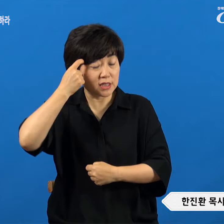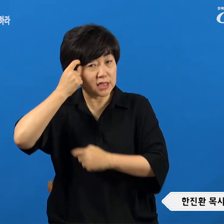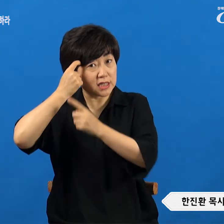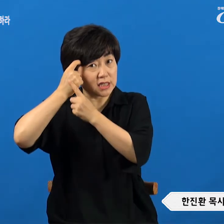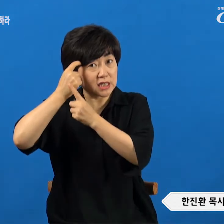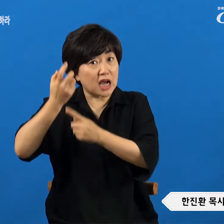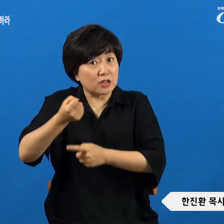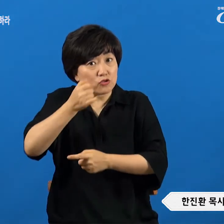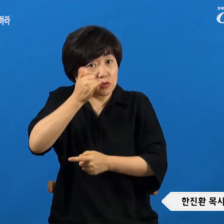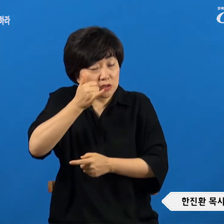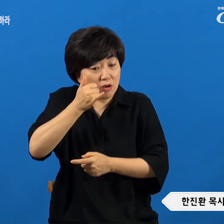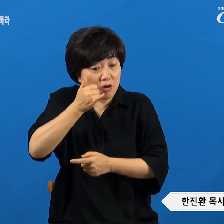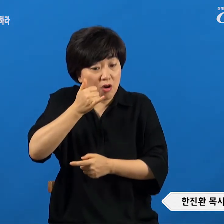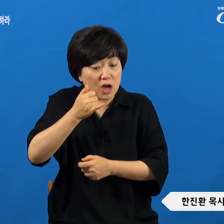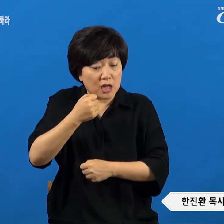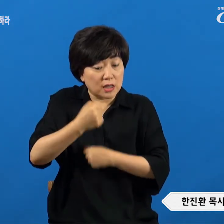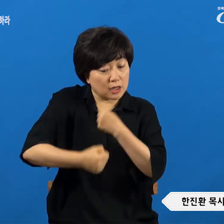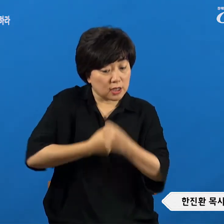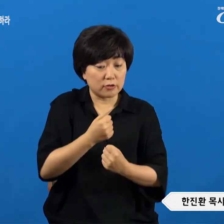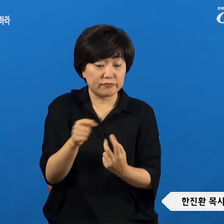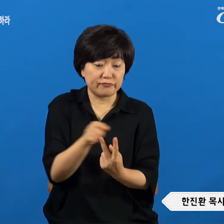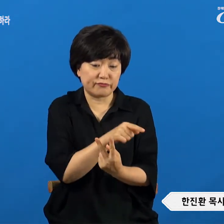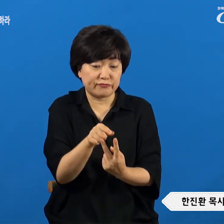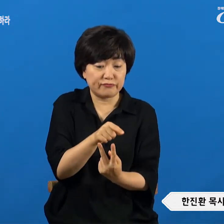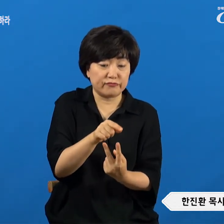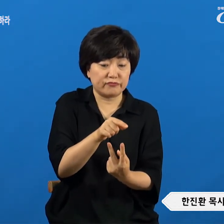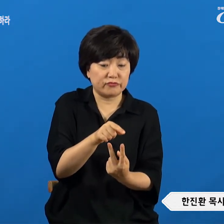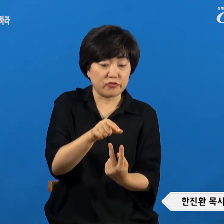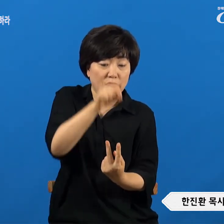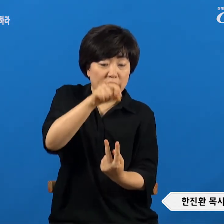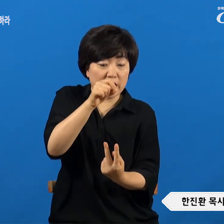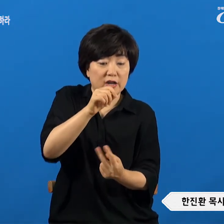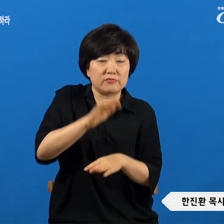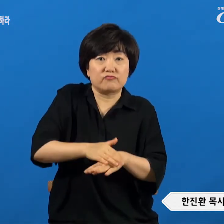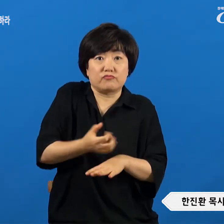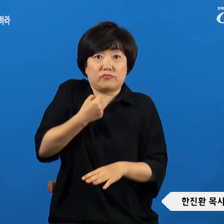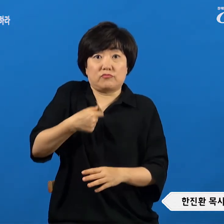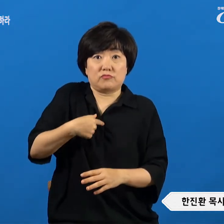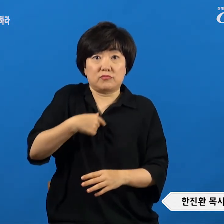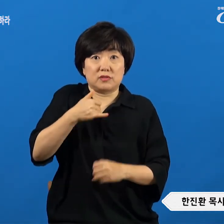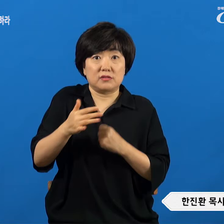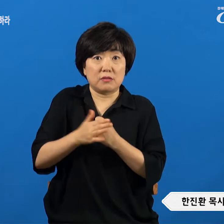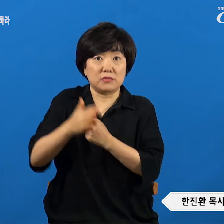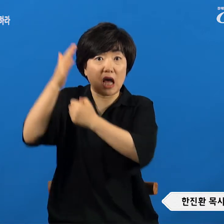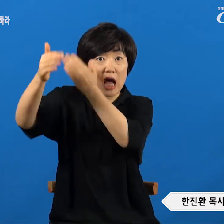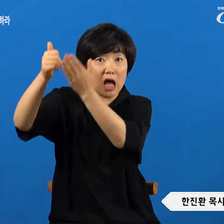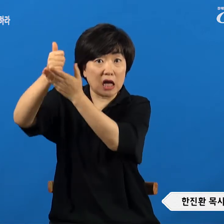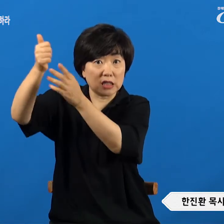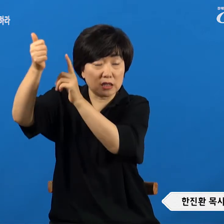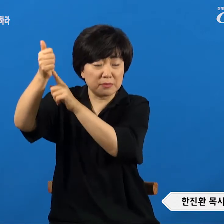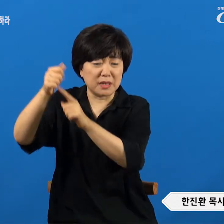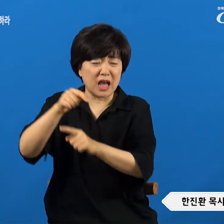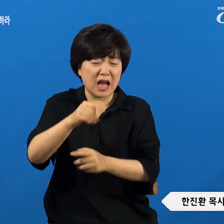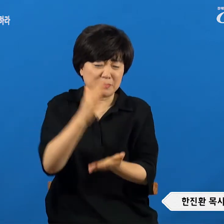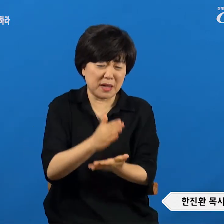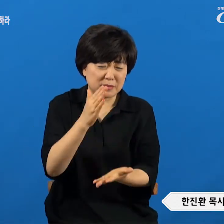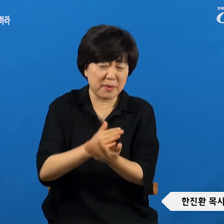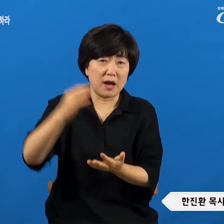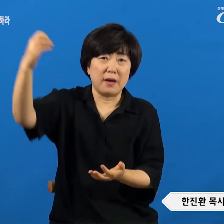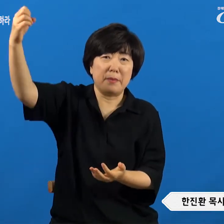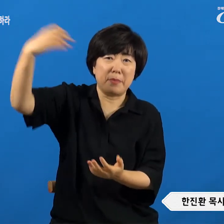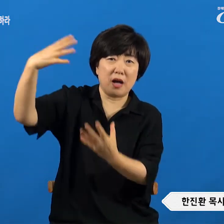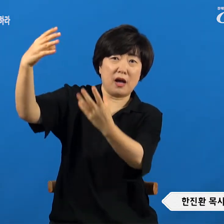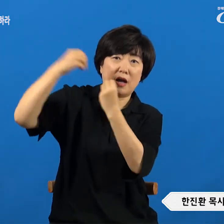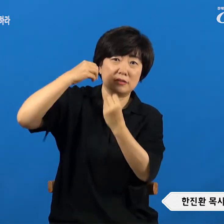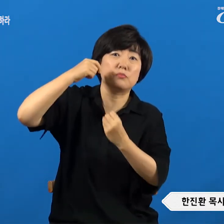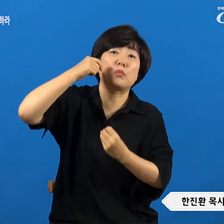막지는 못하시고 할 수 없어서 하나님이 허용하시는 것이지, 하나님이 기뻐서 우리에게 재앙을 안겨주고